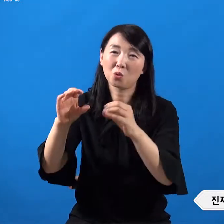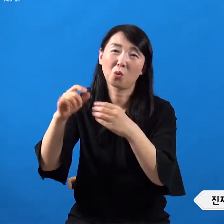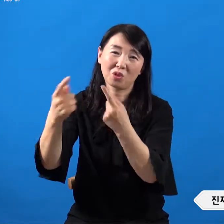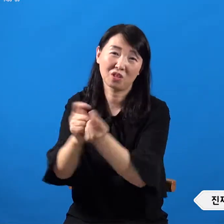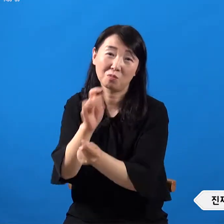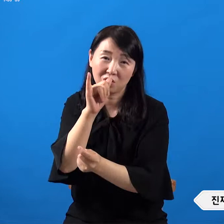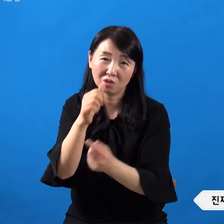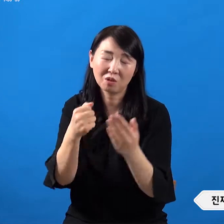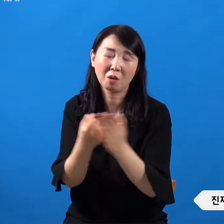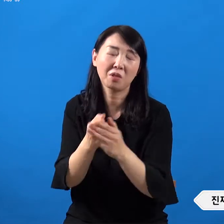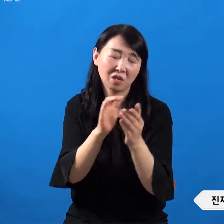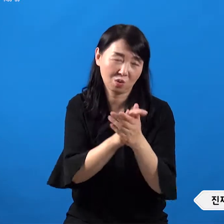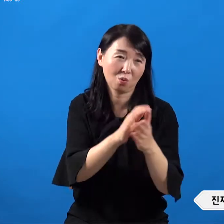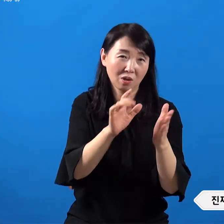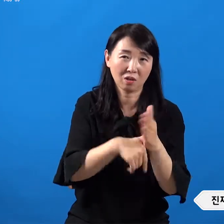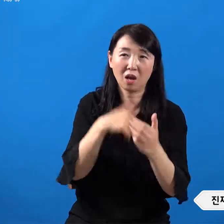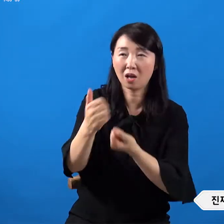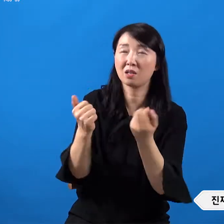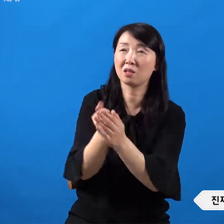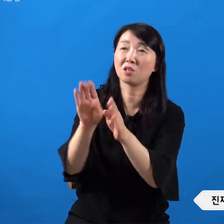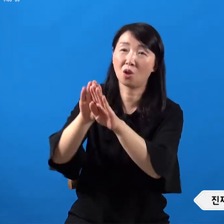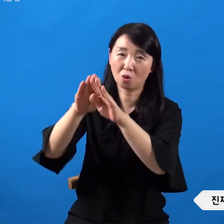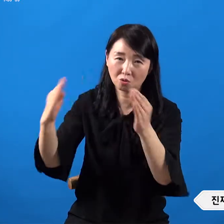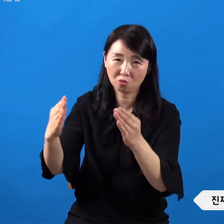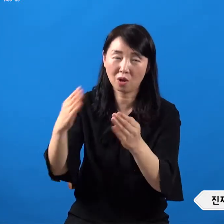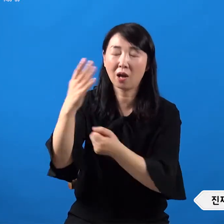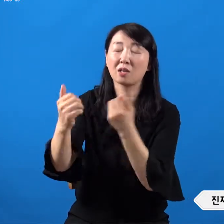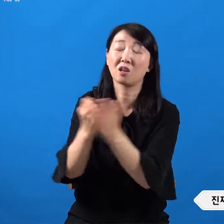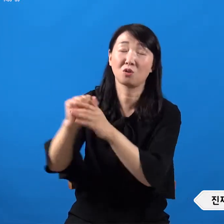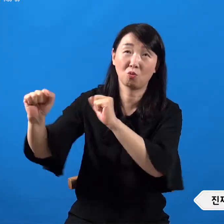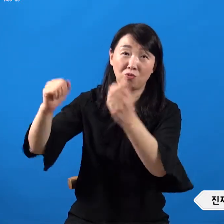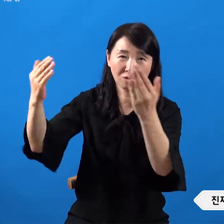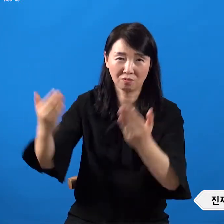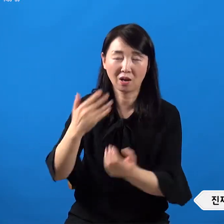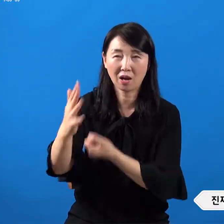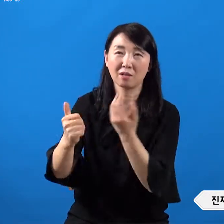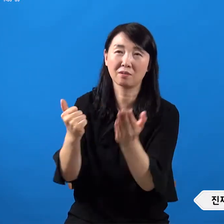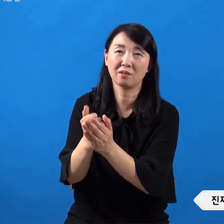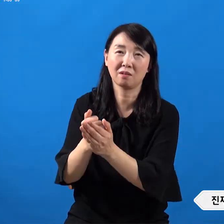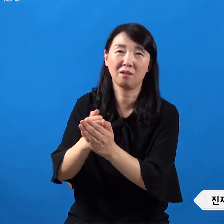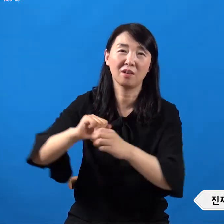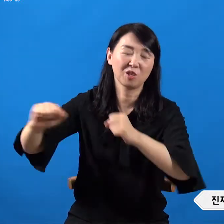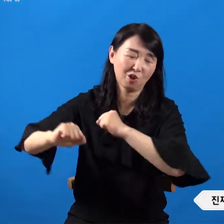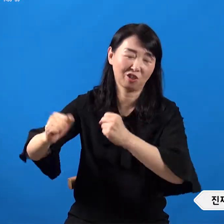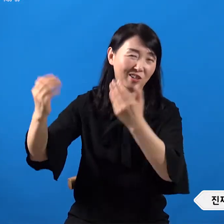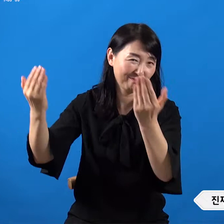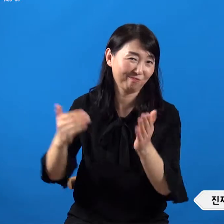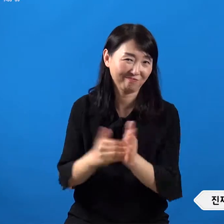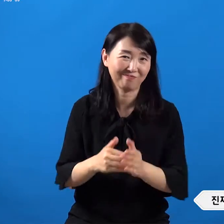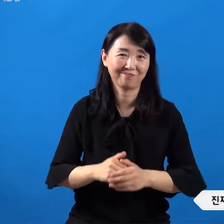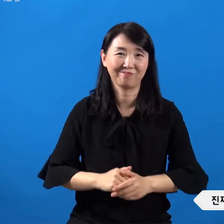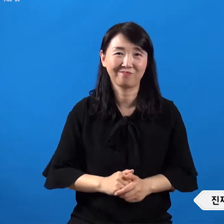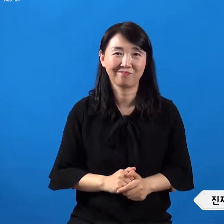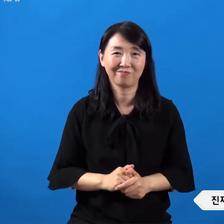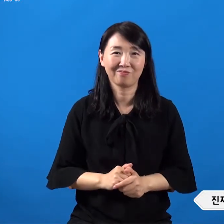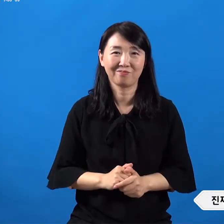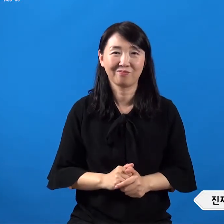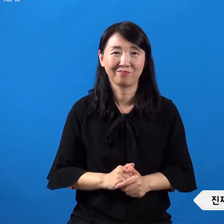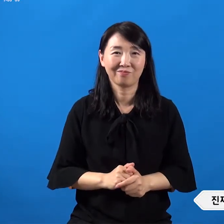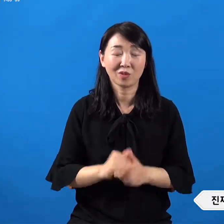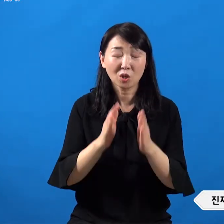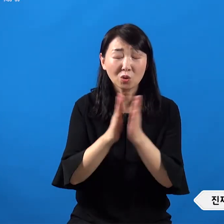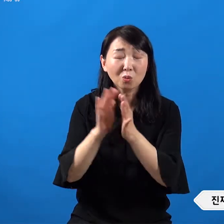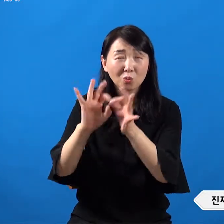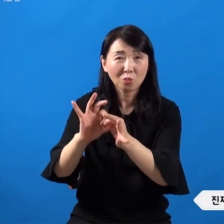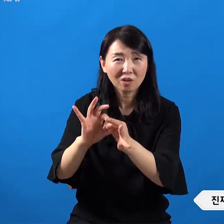그렇게 기도하는 가운데 하나님께서 여시고 하나님께서 움직이시고 하나님께서 역사하셨습니다.